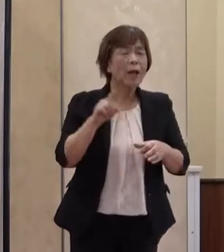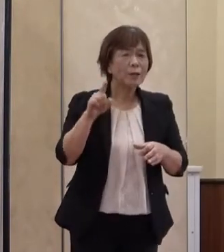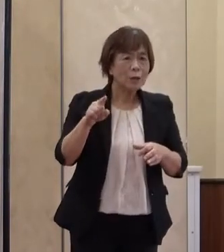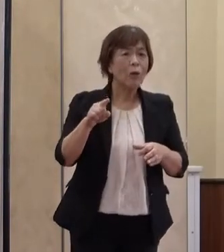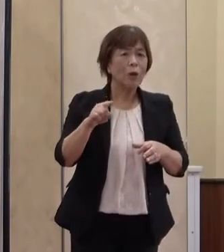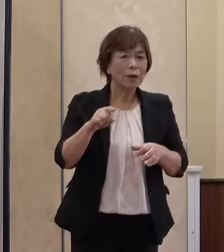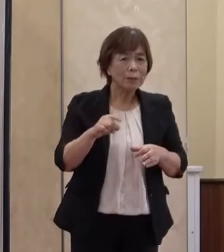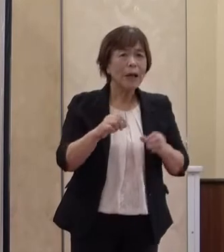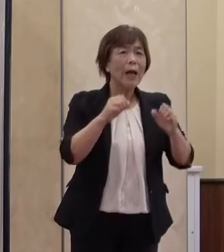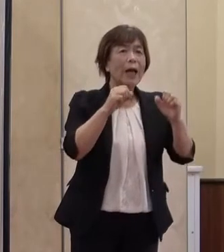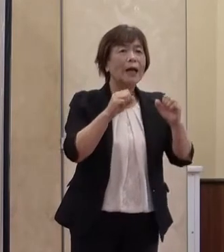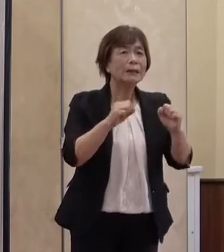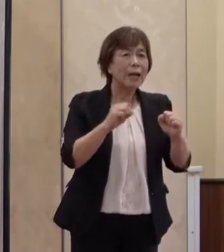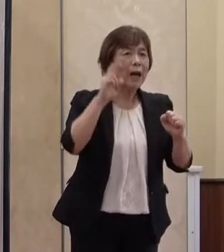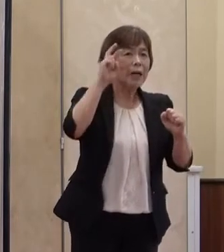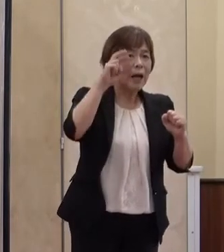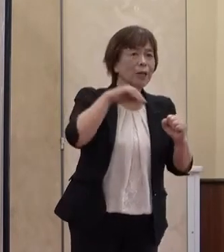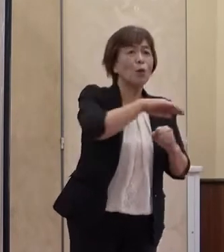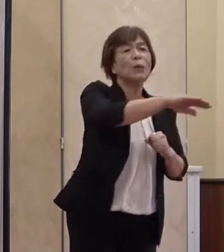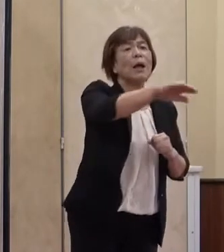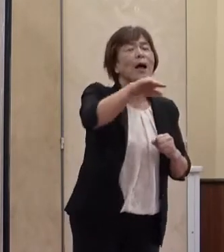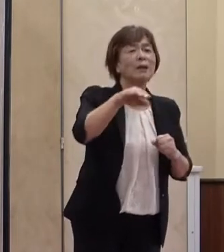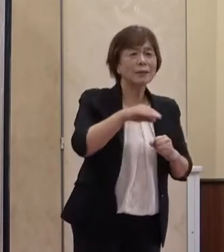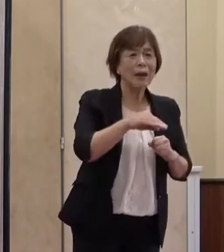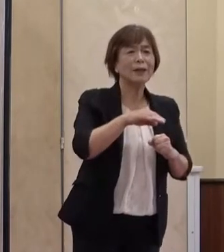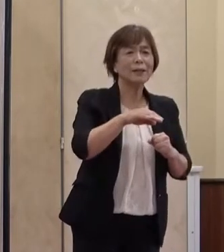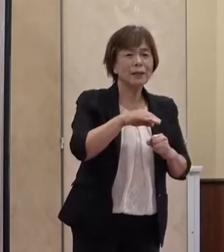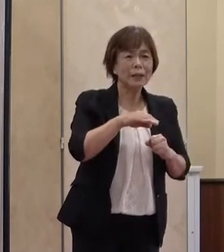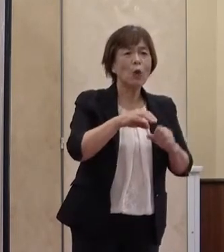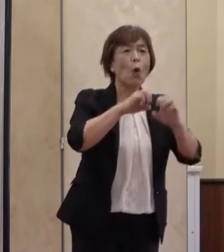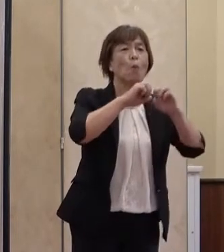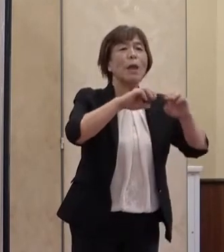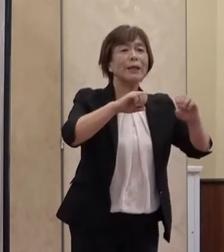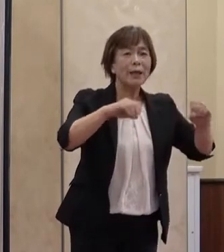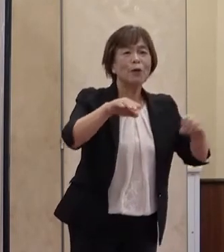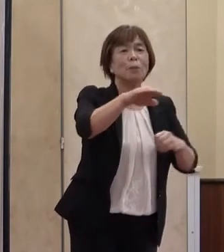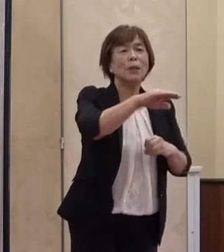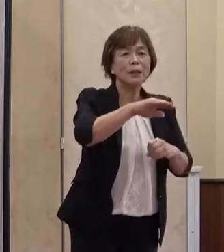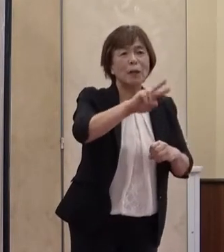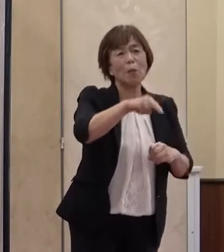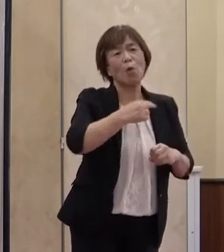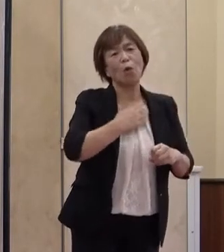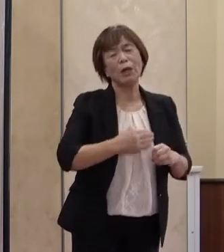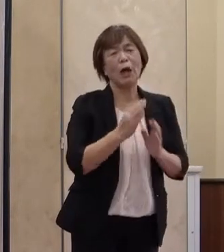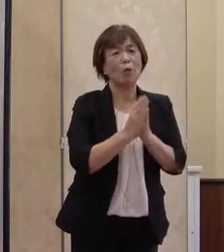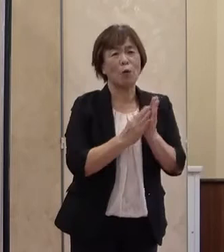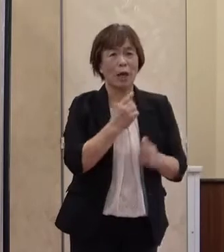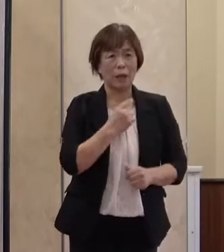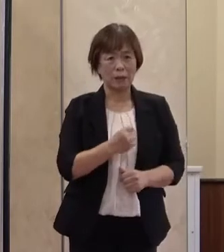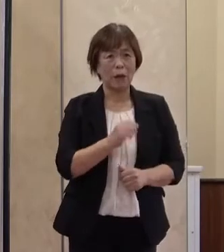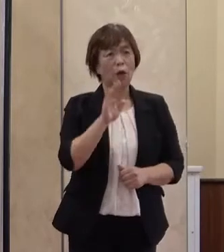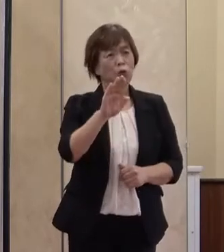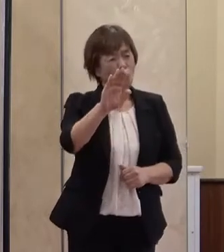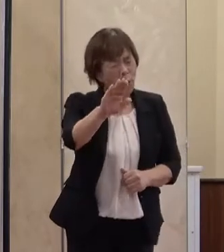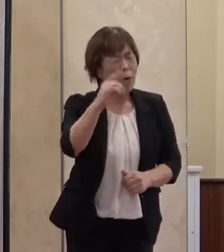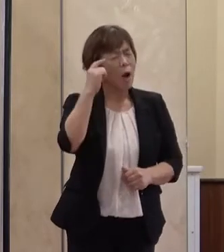阪のメディアの皆さんにもご理解をいただきたいなというふうに思いますね。将来を考えたとき